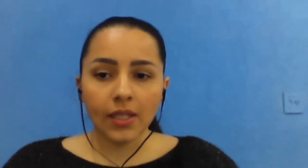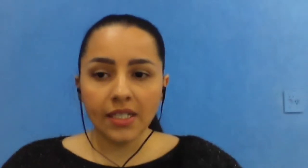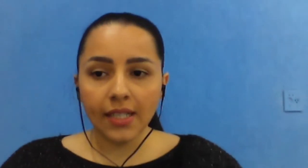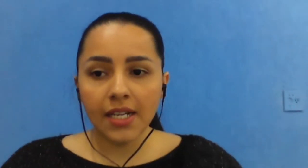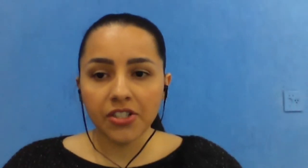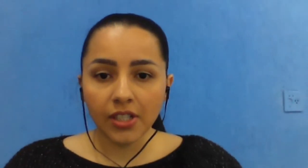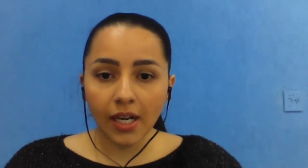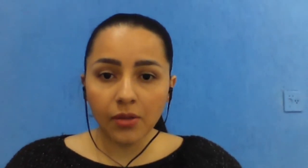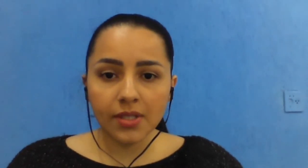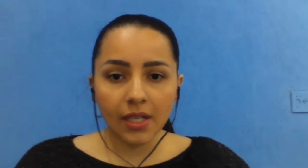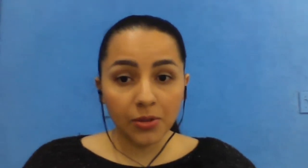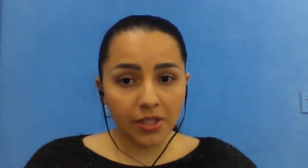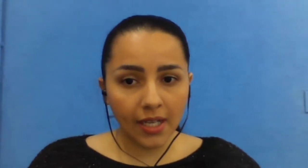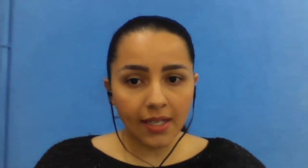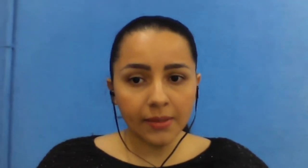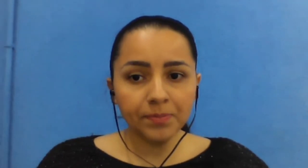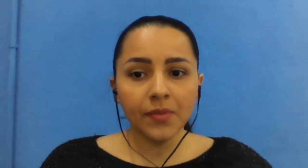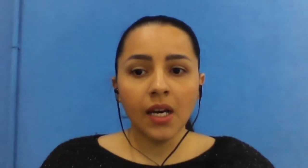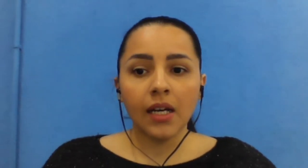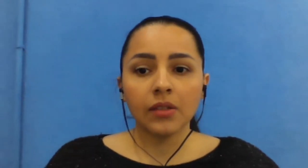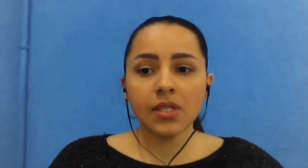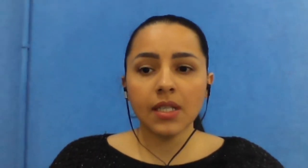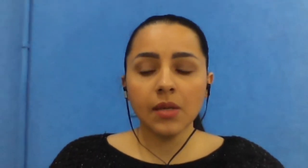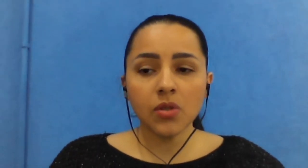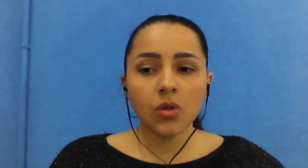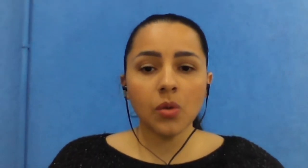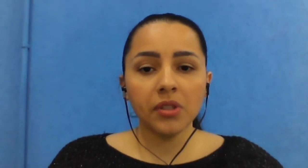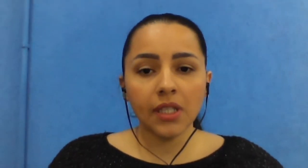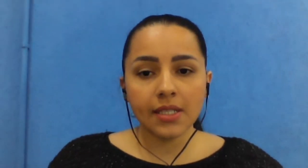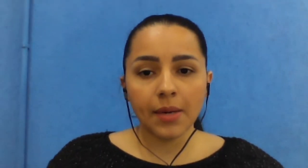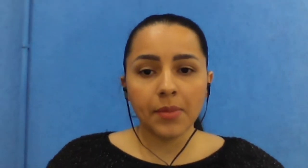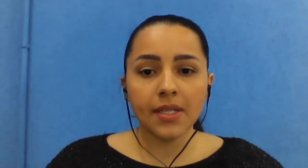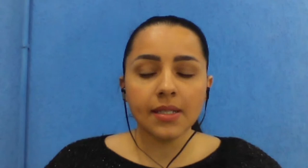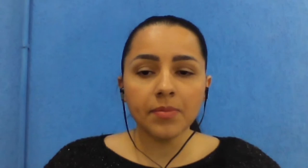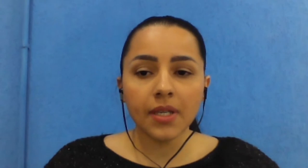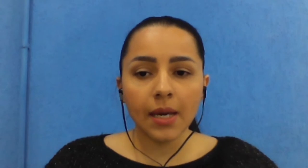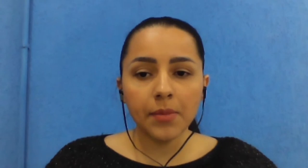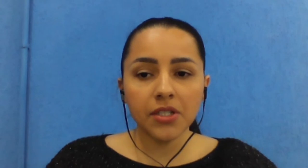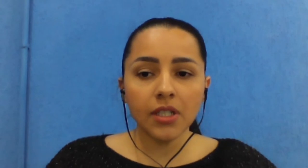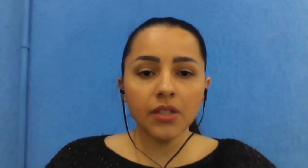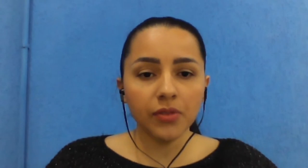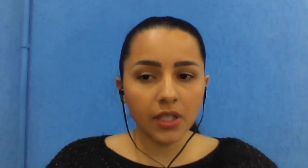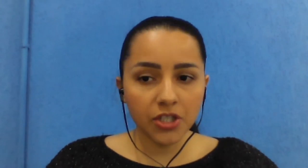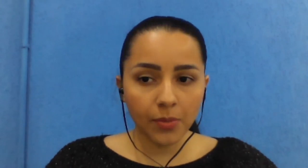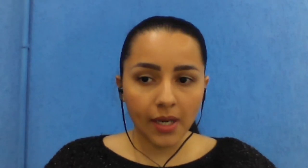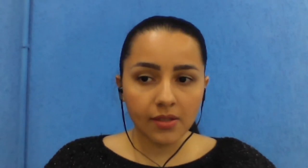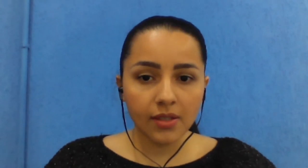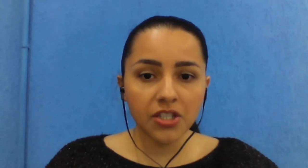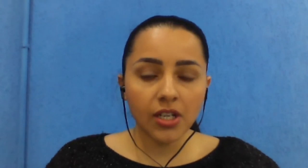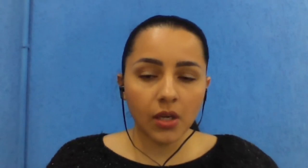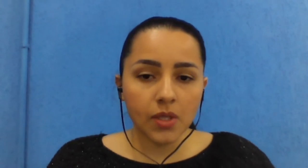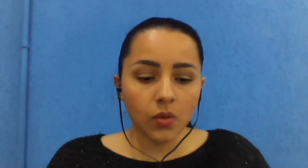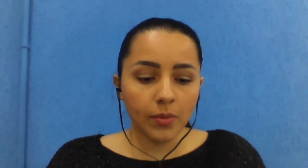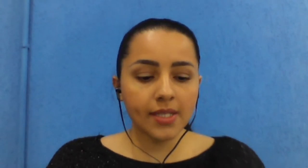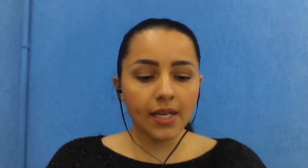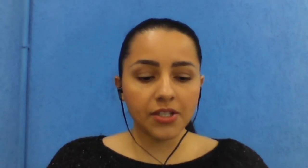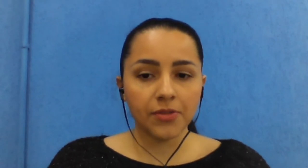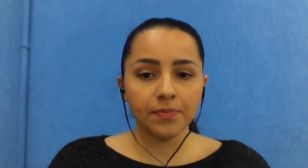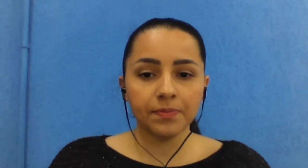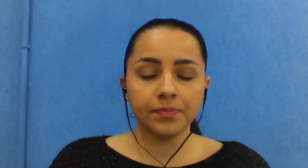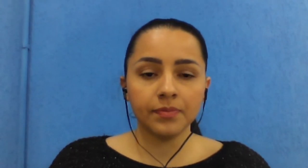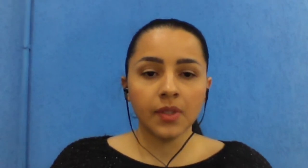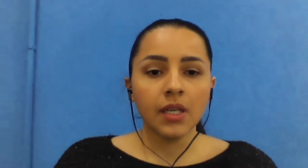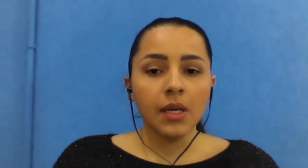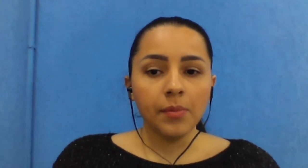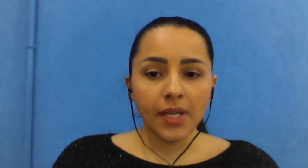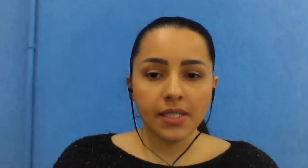Iniciando esta solenidade de grau extraordinária, anunciamos os componentes da mesa que, à medida que forem chamados, deixarão a sua